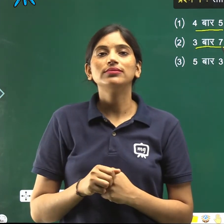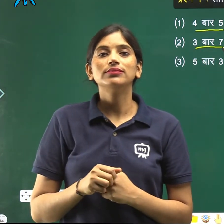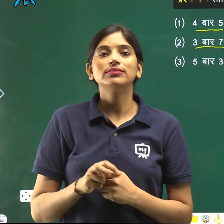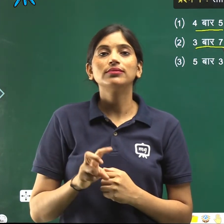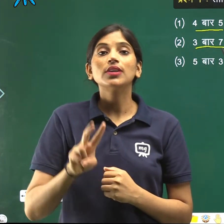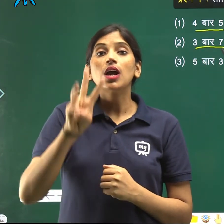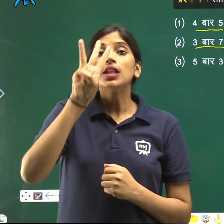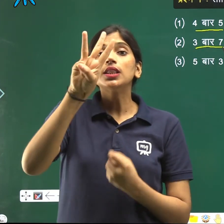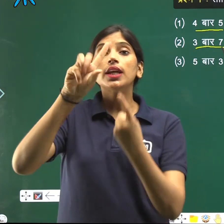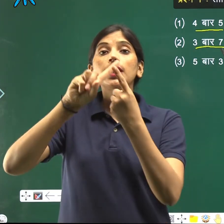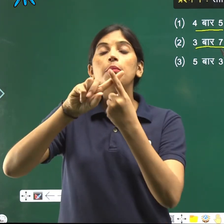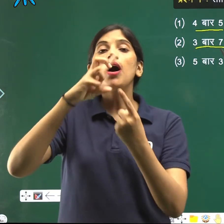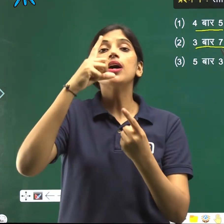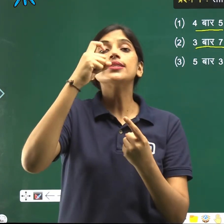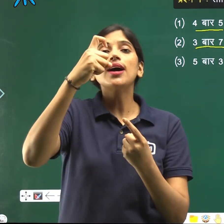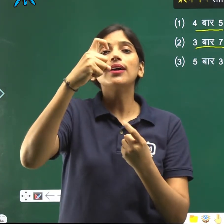3 बार 7